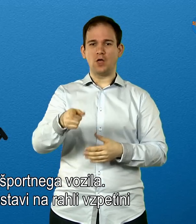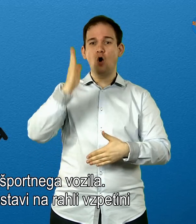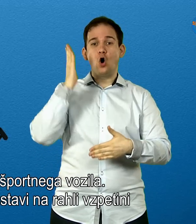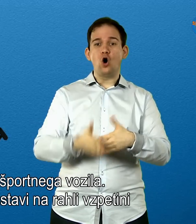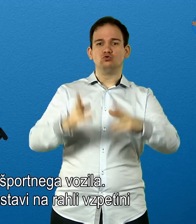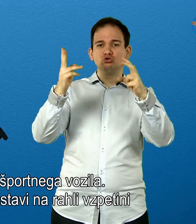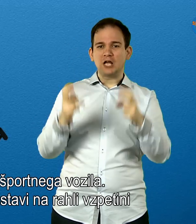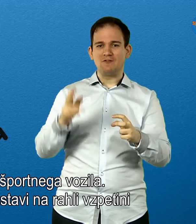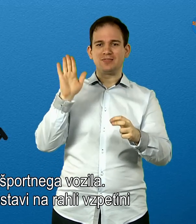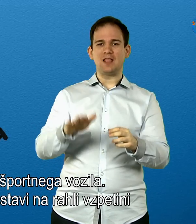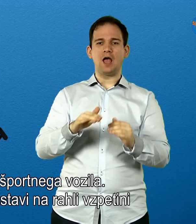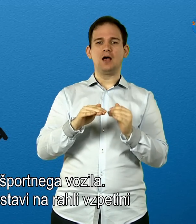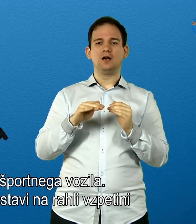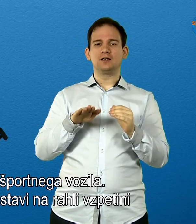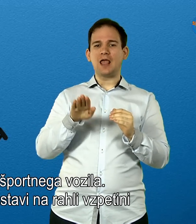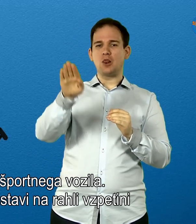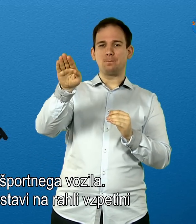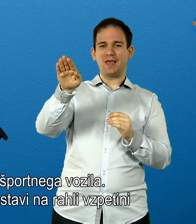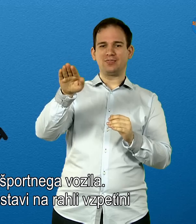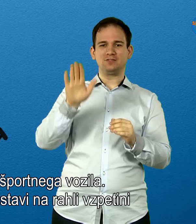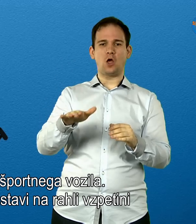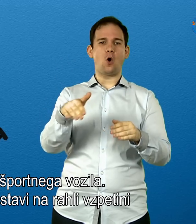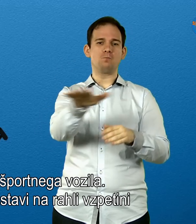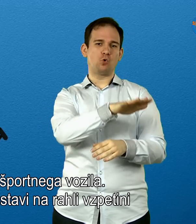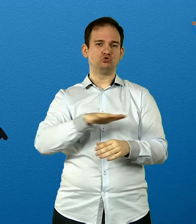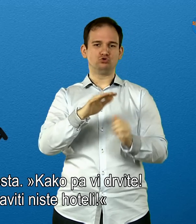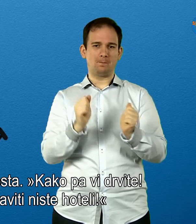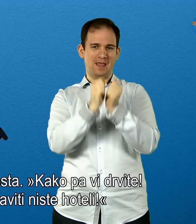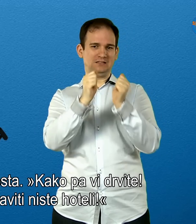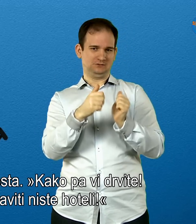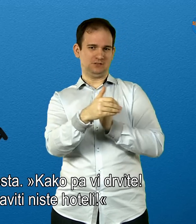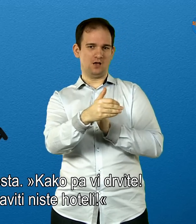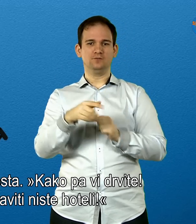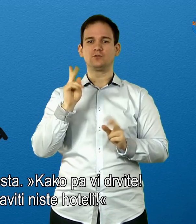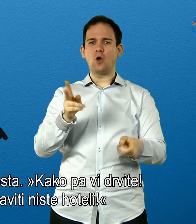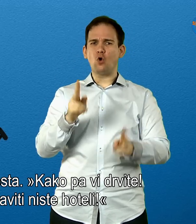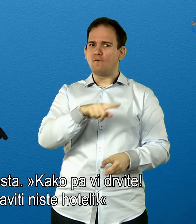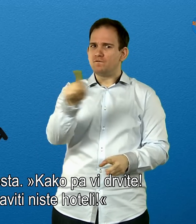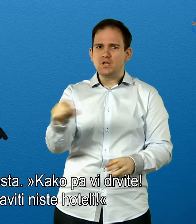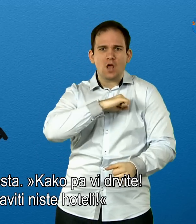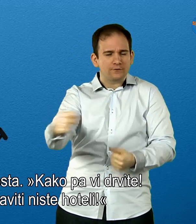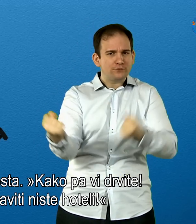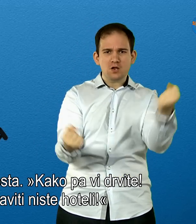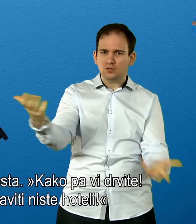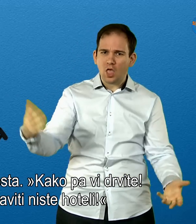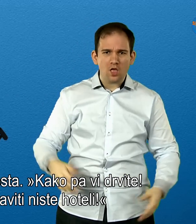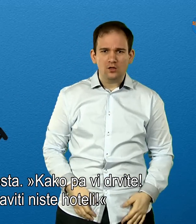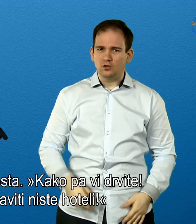Ta končno ustavi na rahli vzpetini na obrobju mesta. Kako pa vi drvite? In